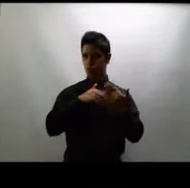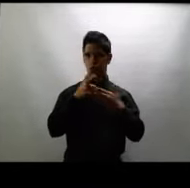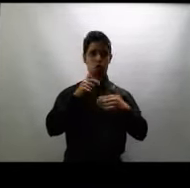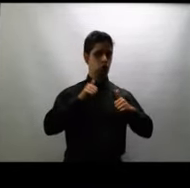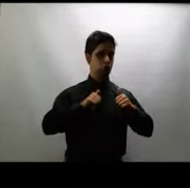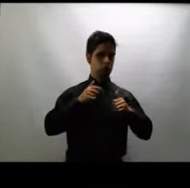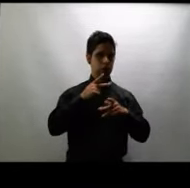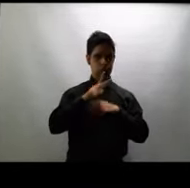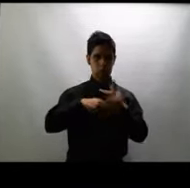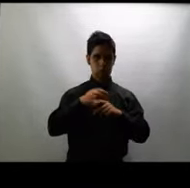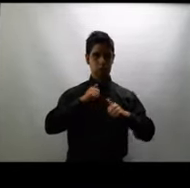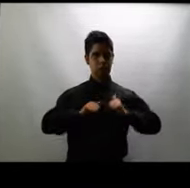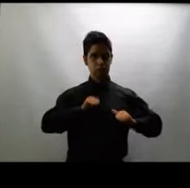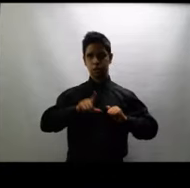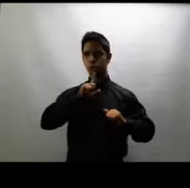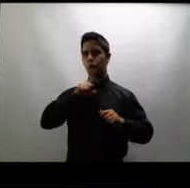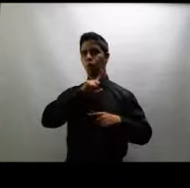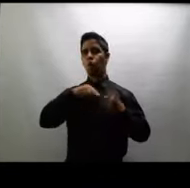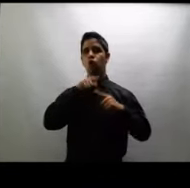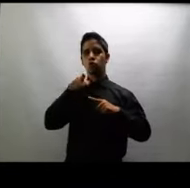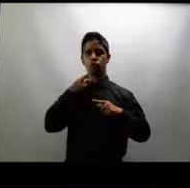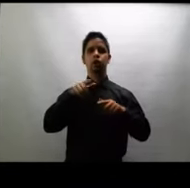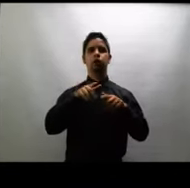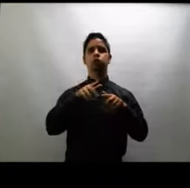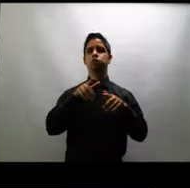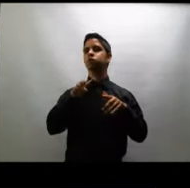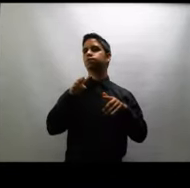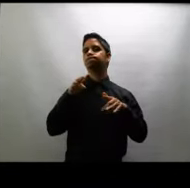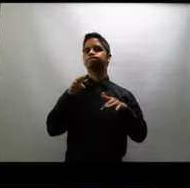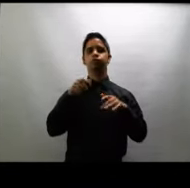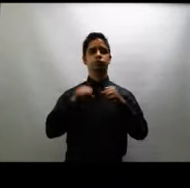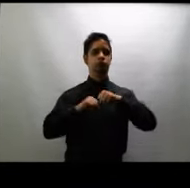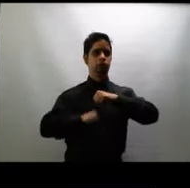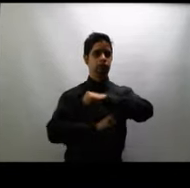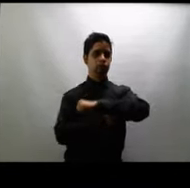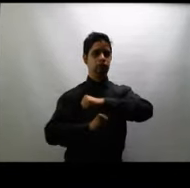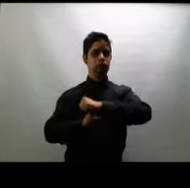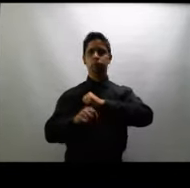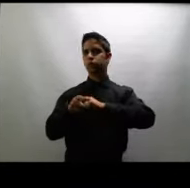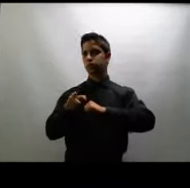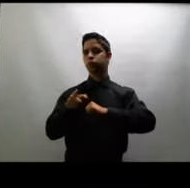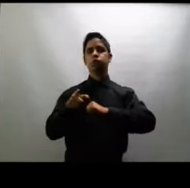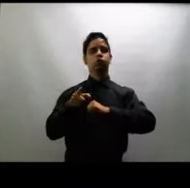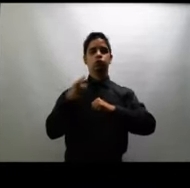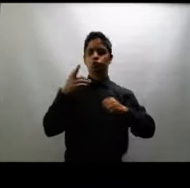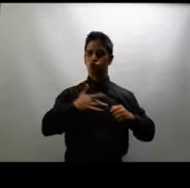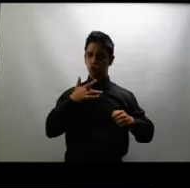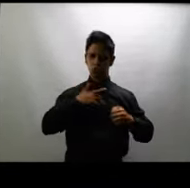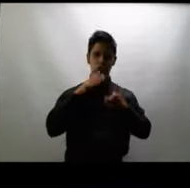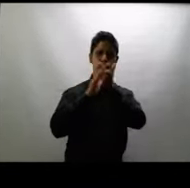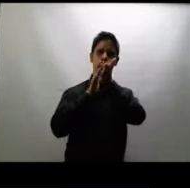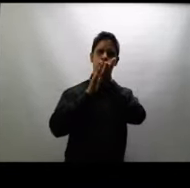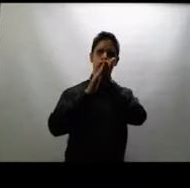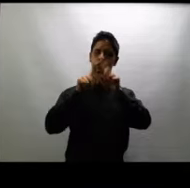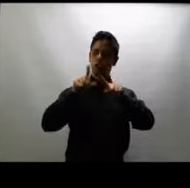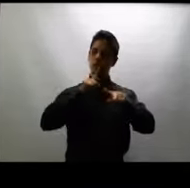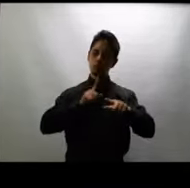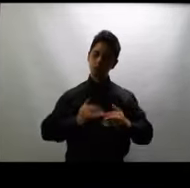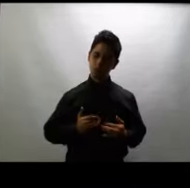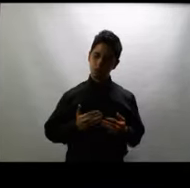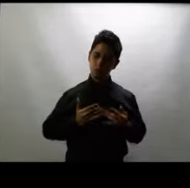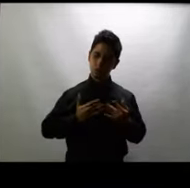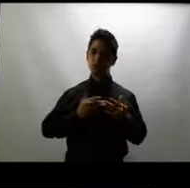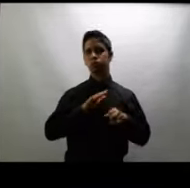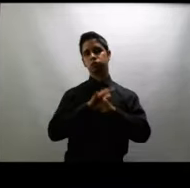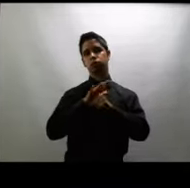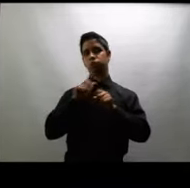En todas las esferas. Y ustedes, cuando tú estás en un escenario y tú ves ese público aplaudiendo, ahí no hay dinero que compense. Uh-huh. No, definitivo. A veces hay gente que no puede ir a una